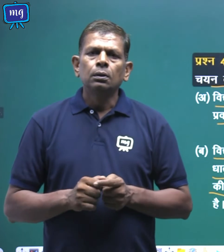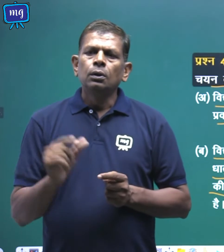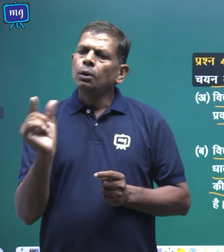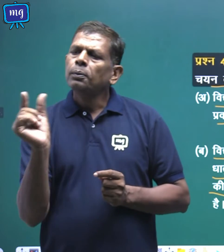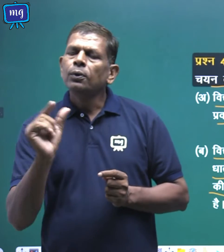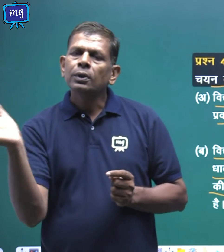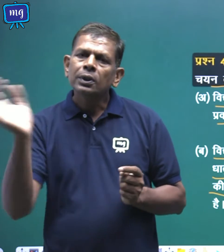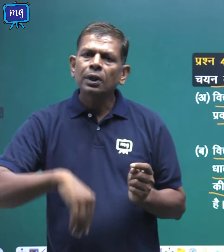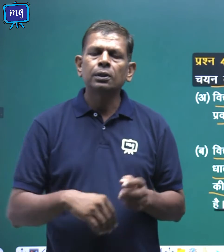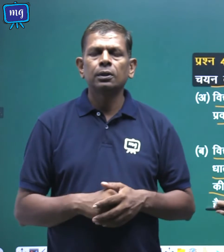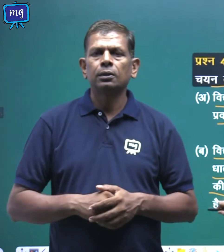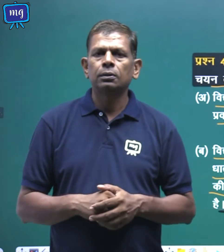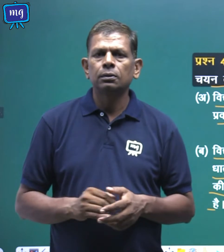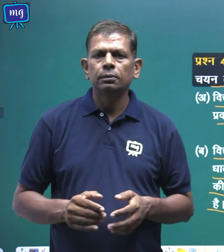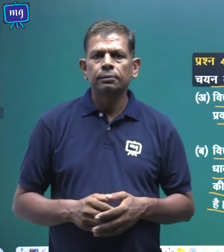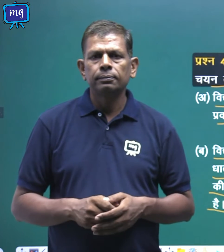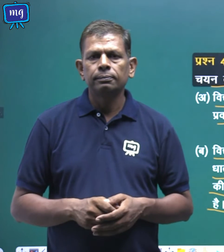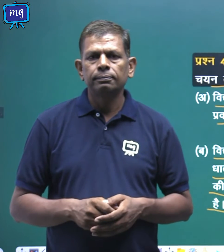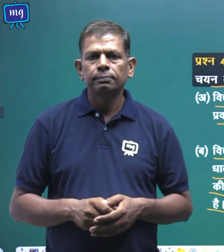प्रयुक्त की जा सकती है।